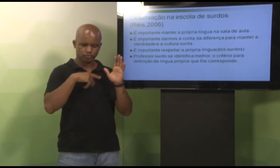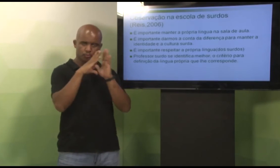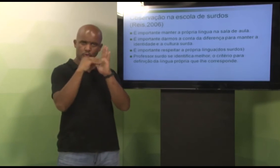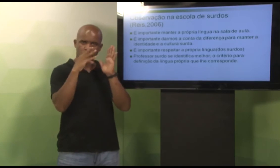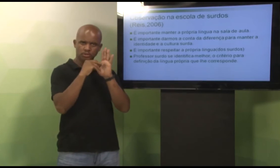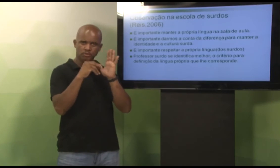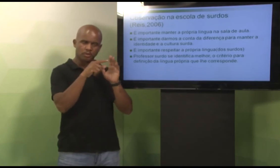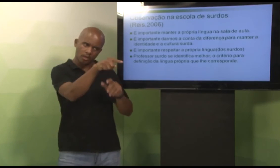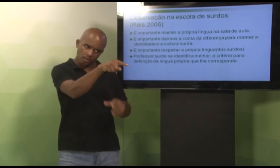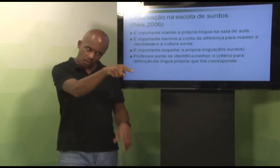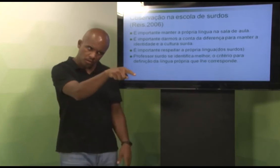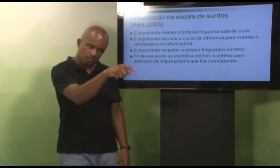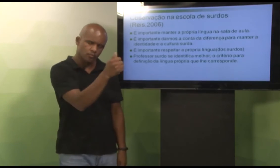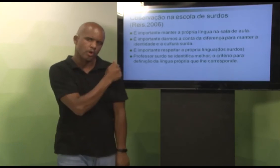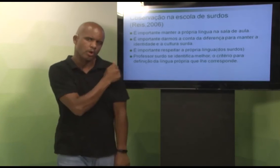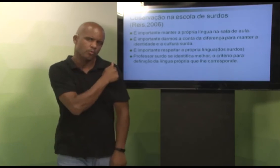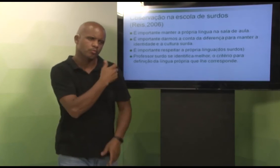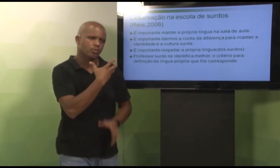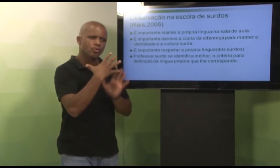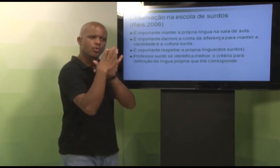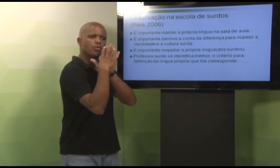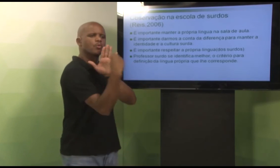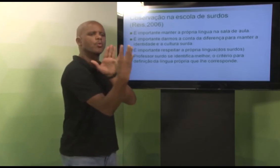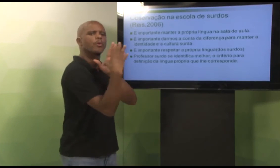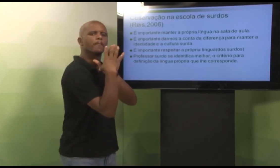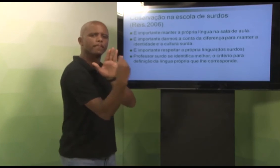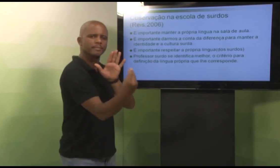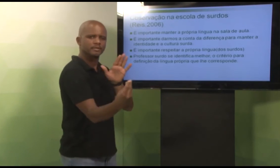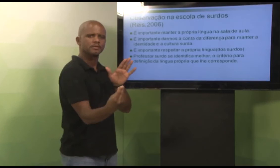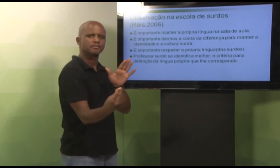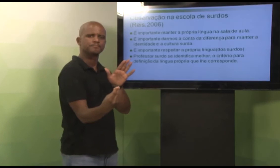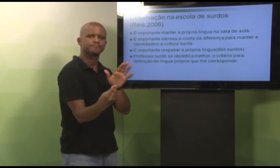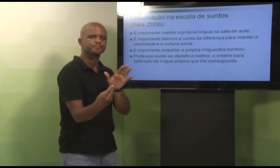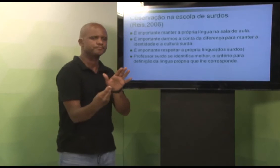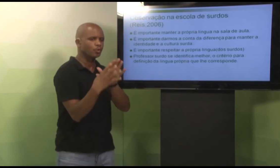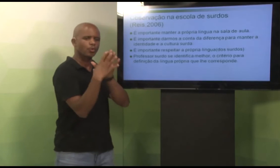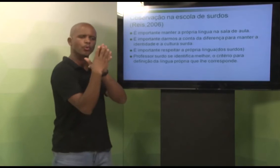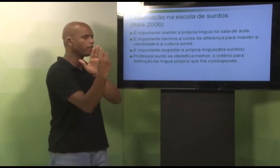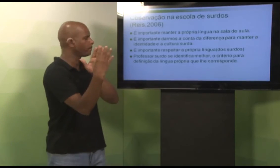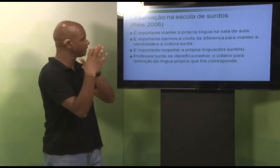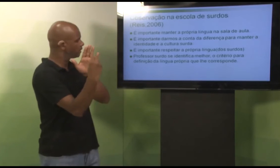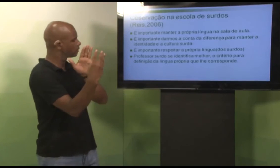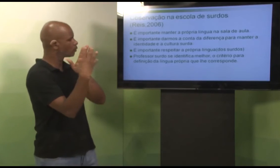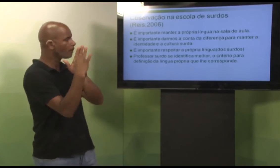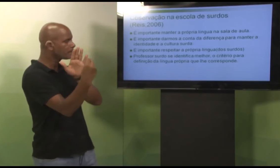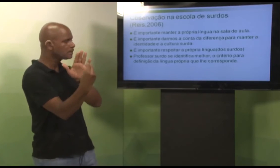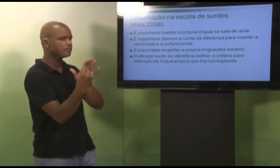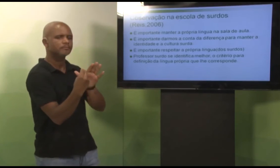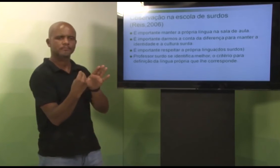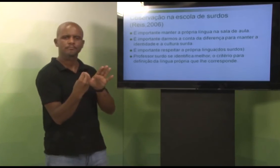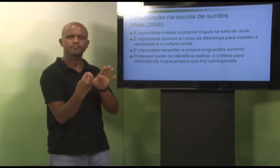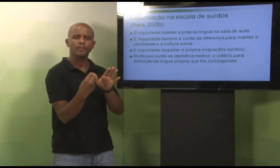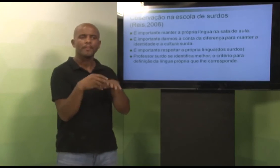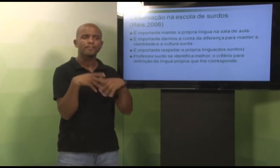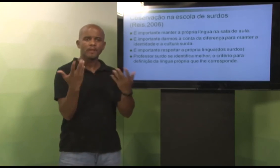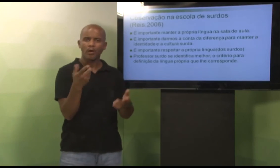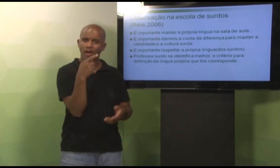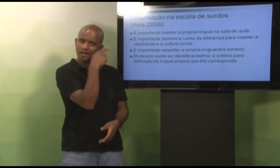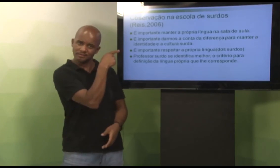É necessário também que o professor ele sirva de modelo para